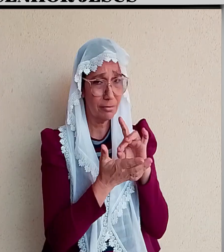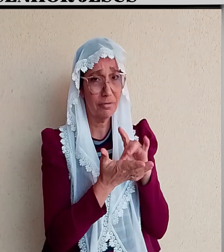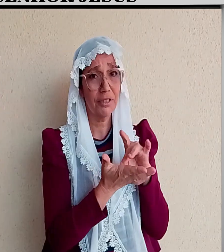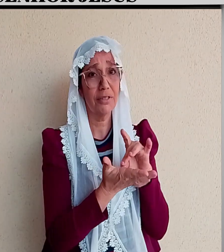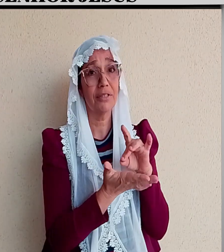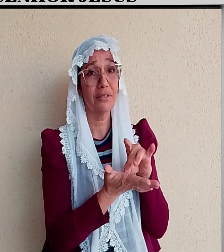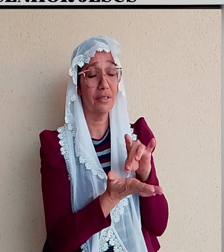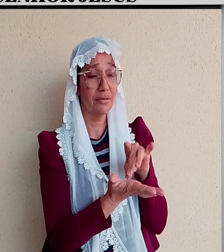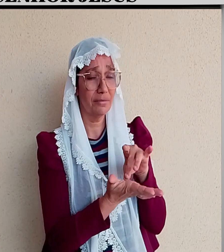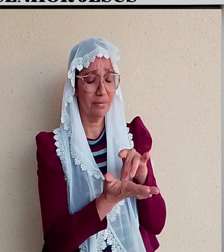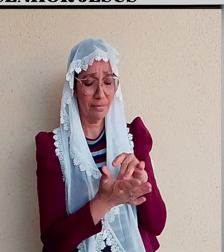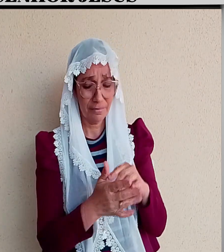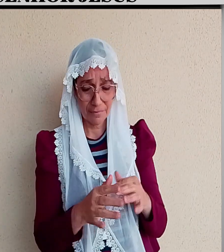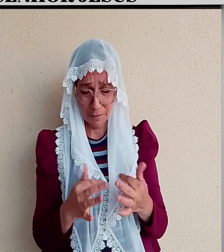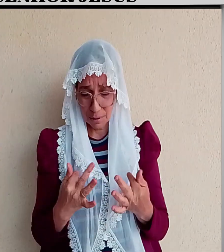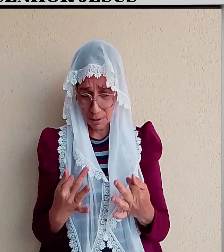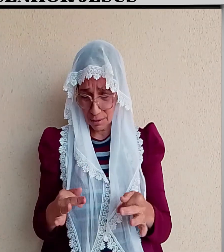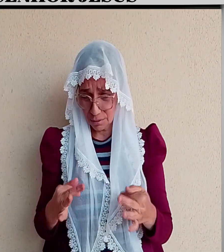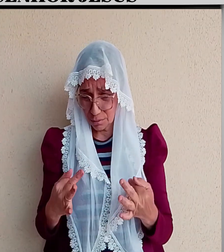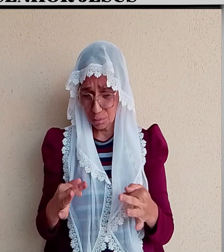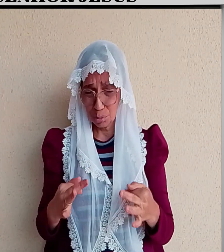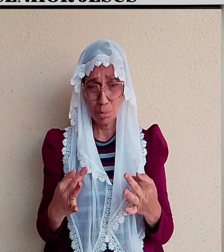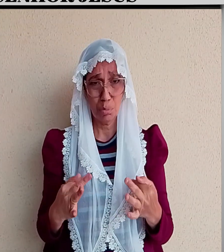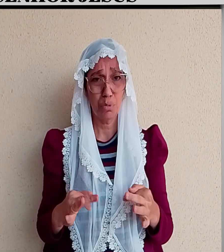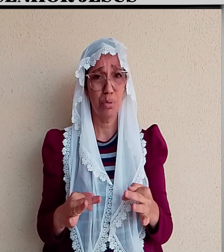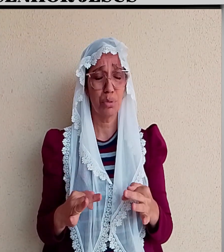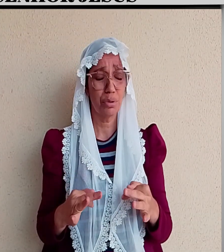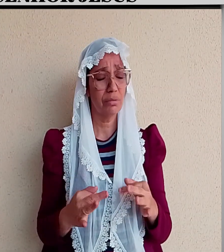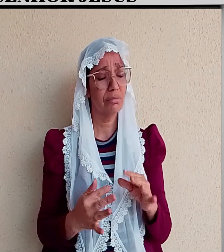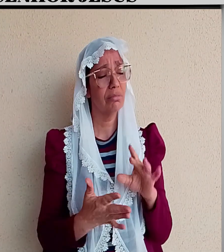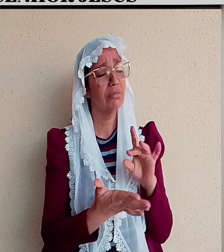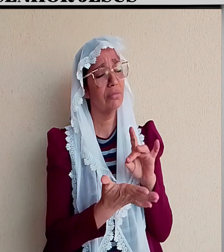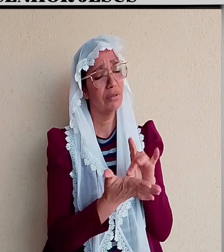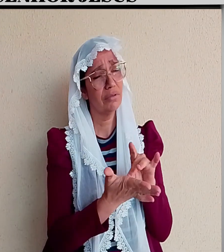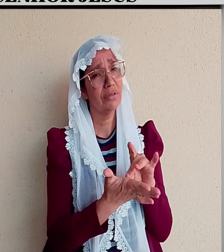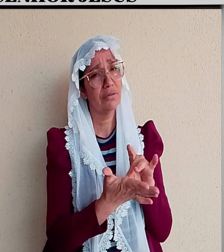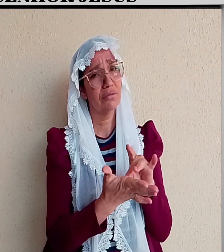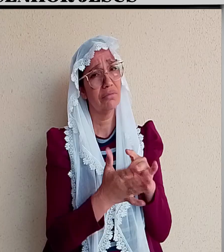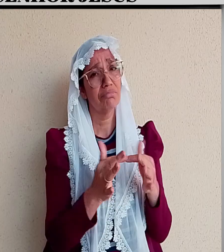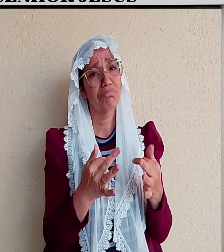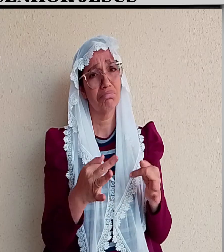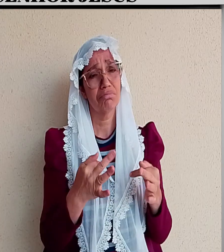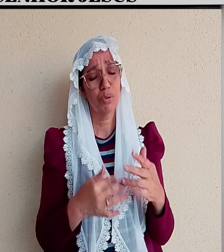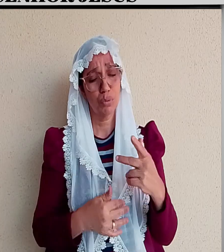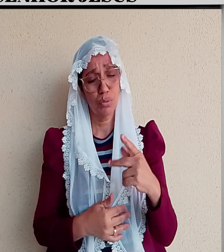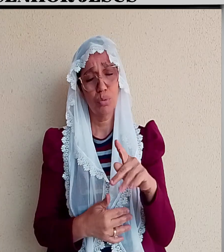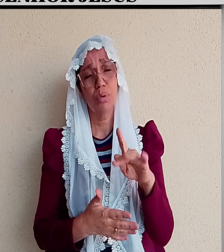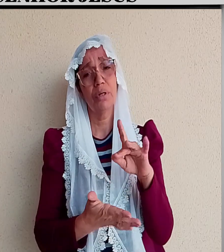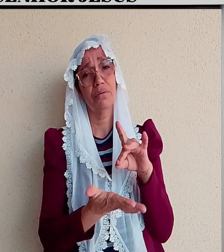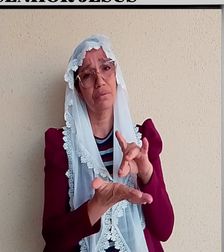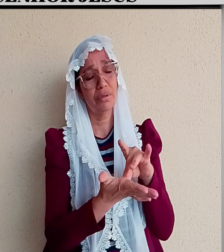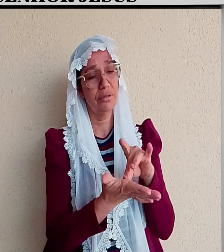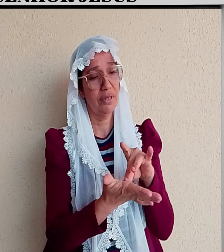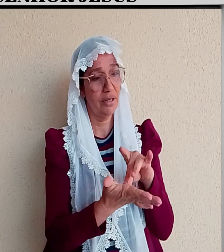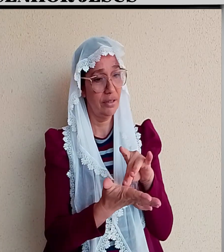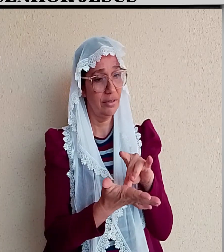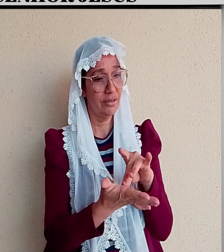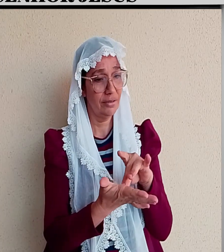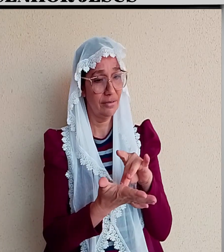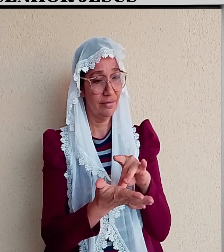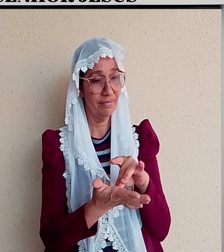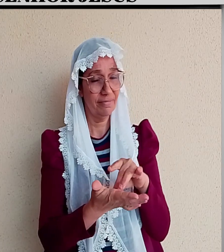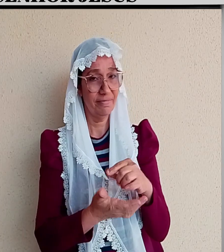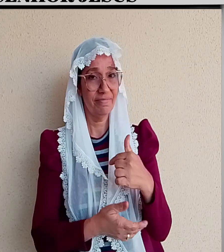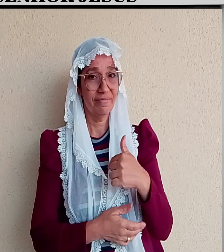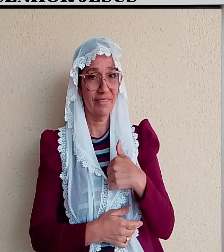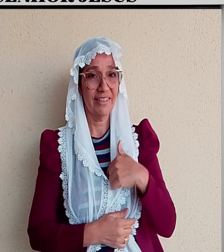me declara que você é verdadeiro. Eu estou convencido da tua sinceridade. Eu estou convencido de que você vai chegar ao